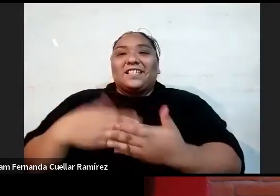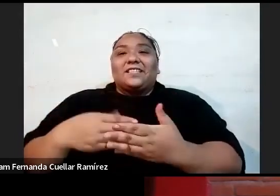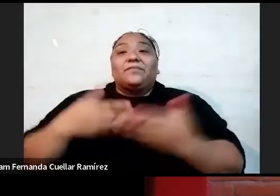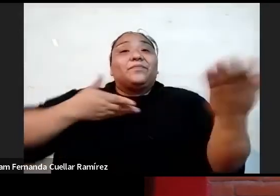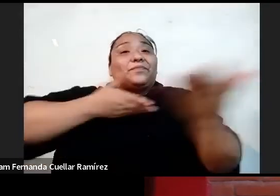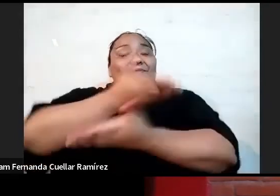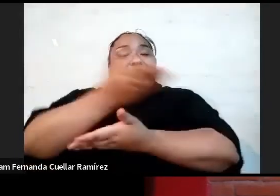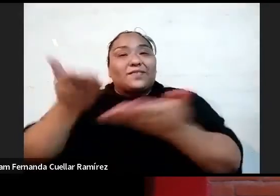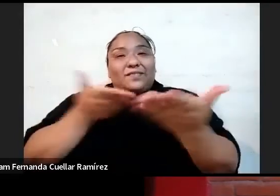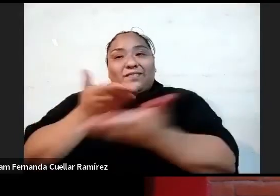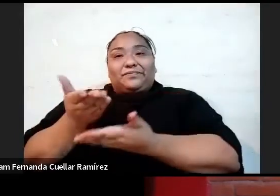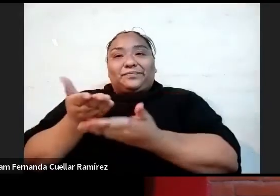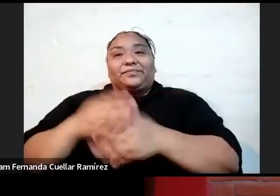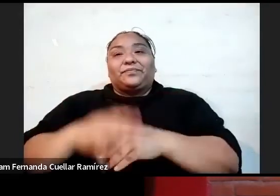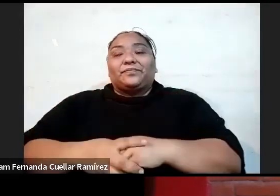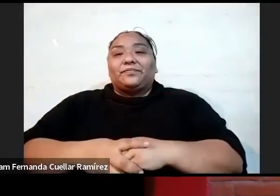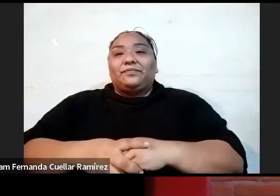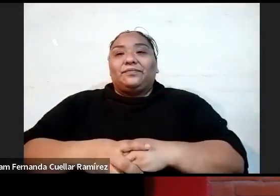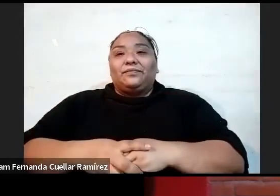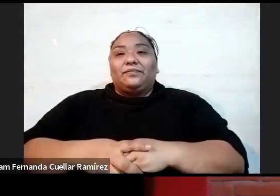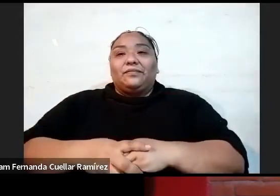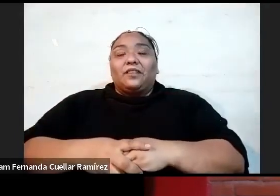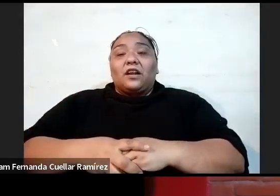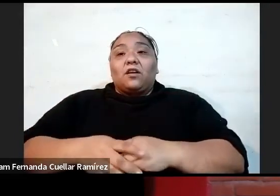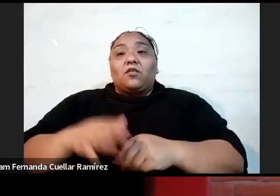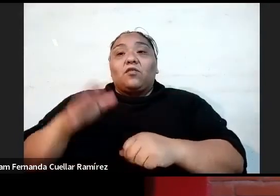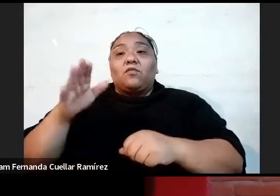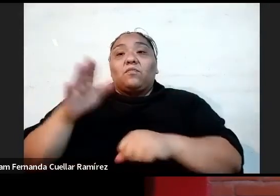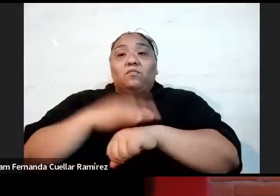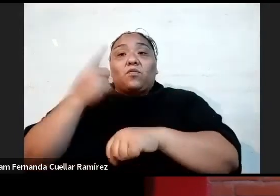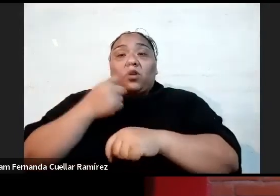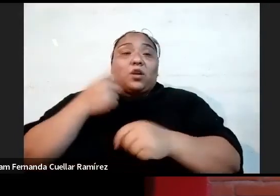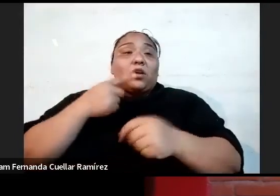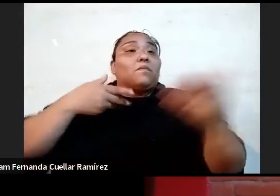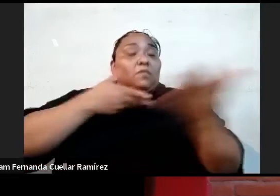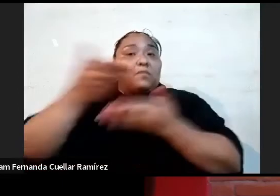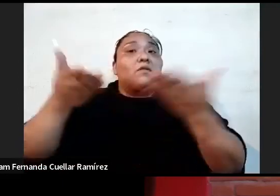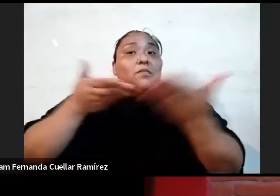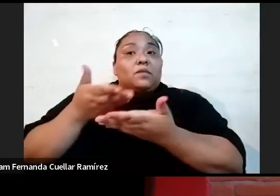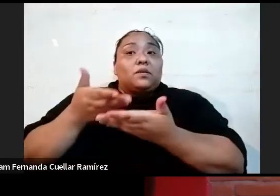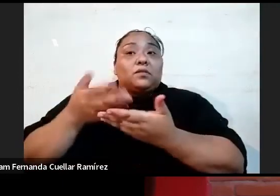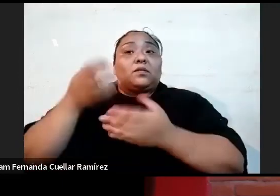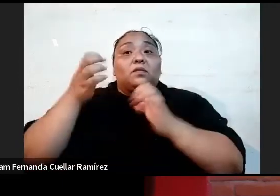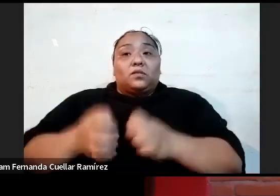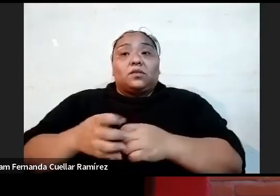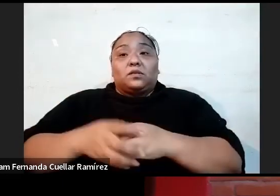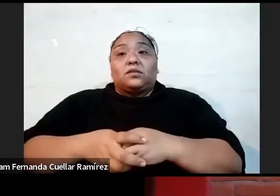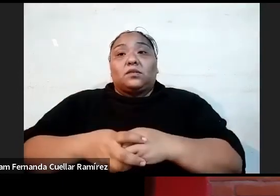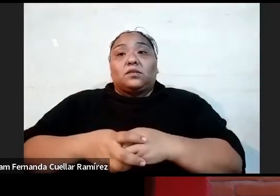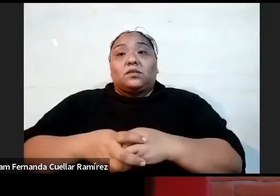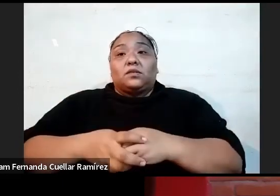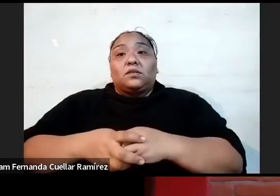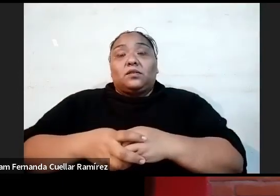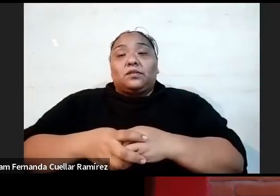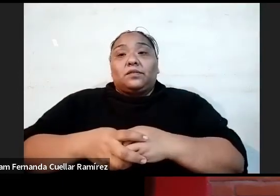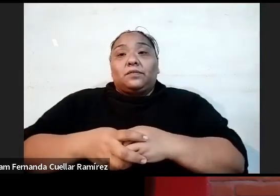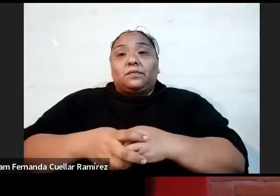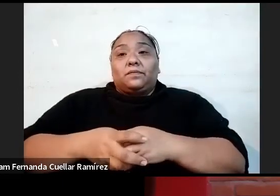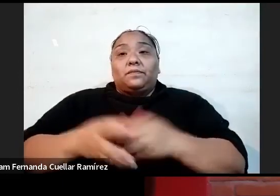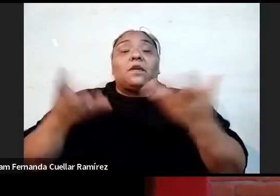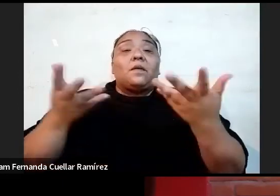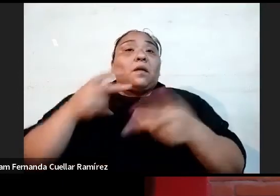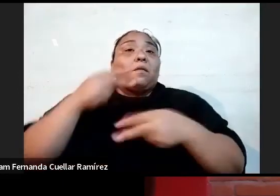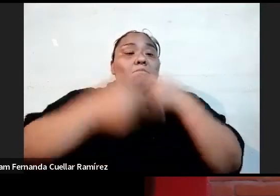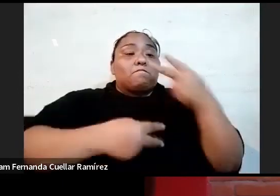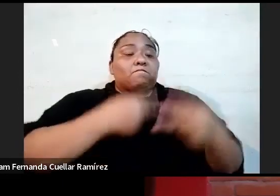compartir, por compartirnos esta poesía, porque además nos van, vamos aprendiendo,